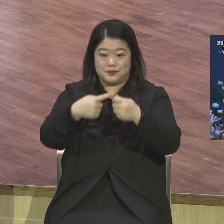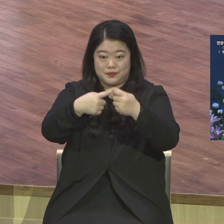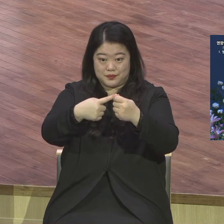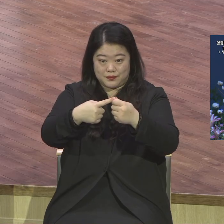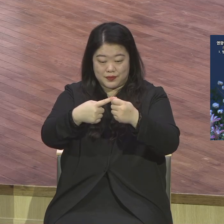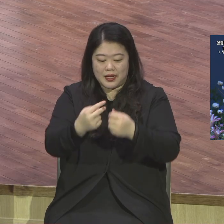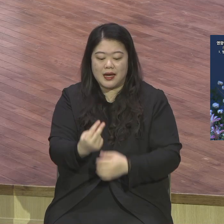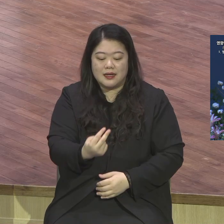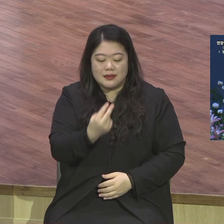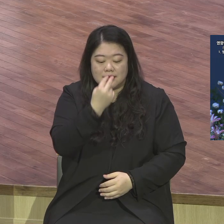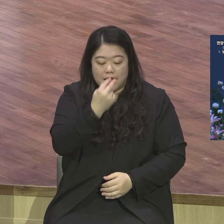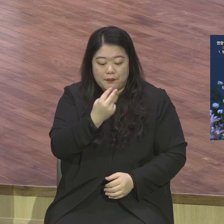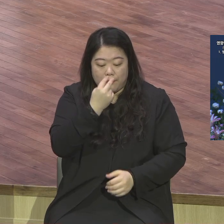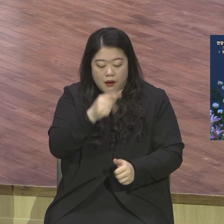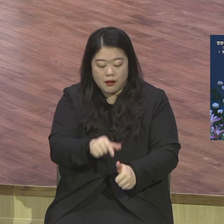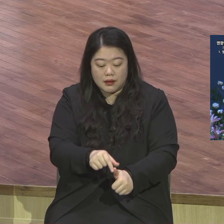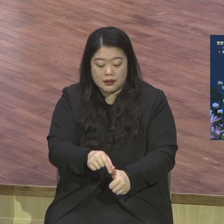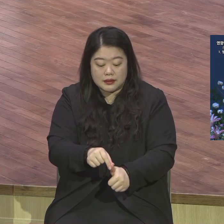생명 살리는